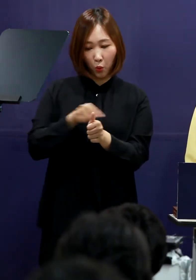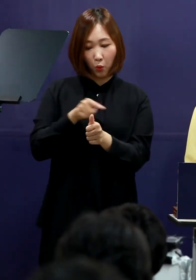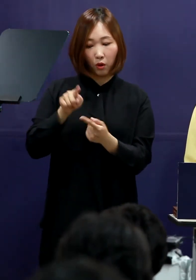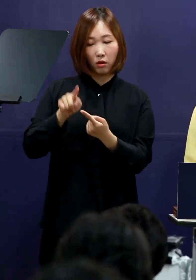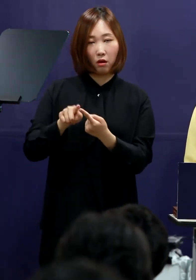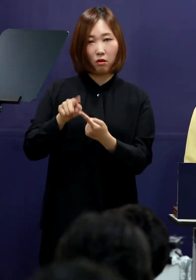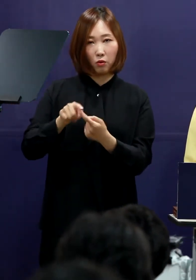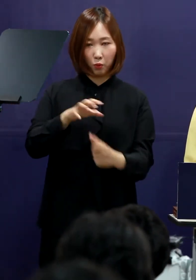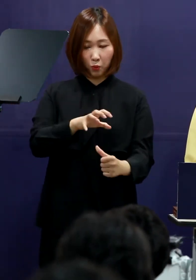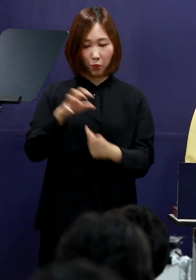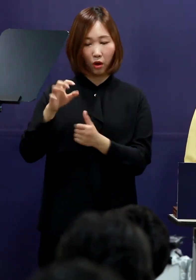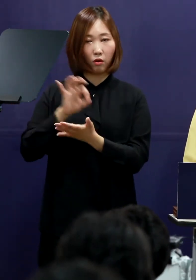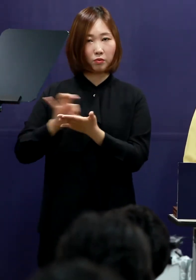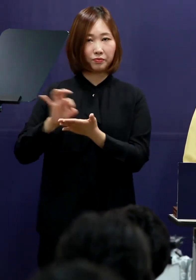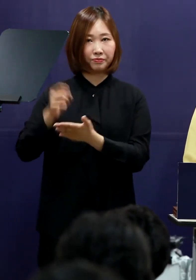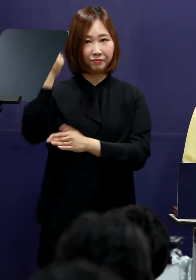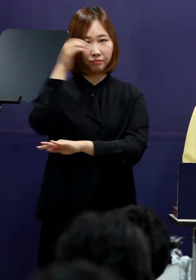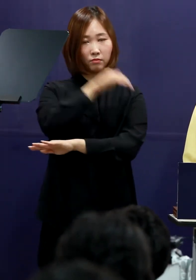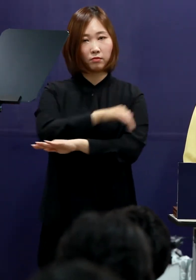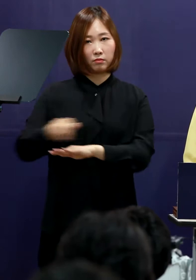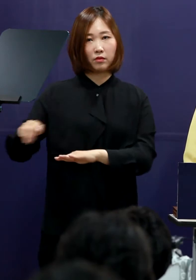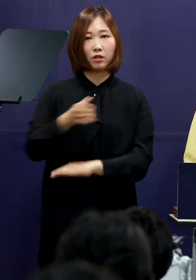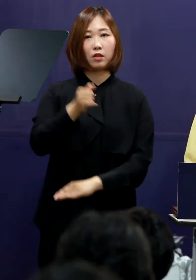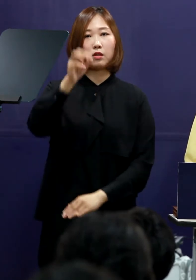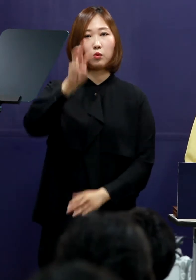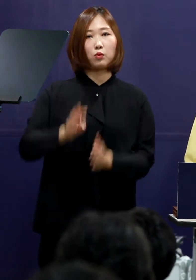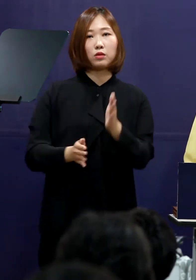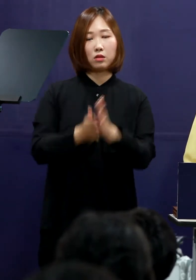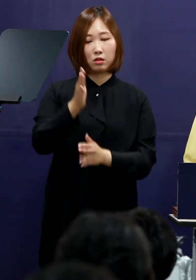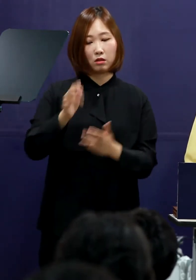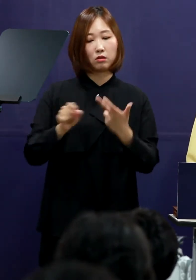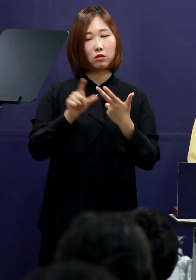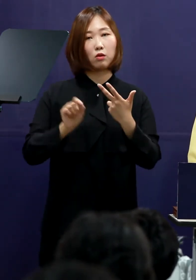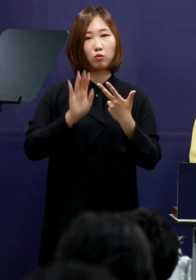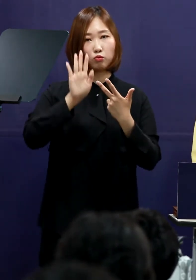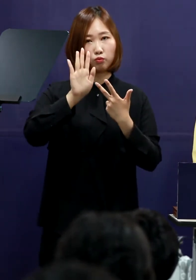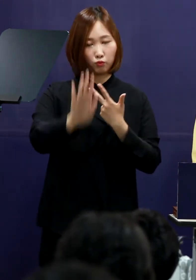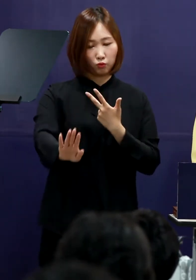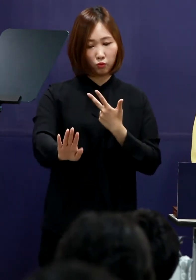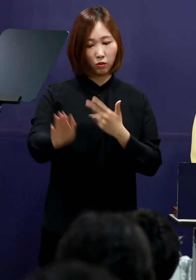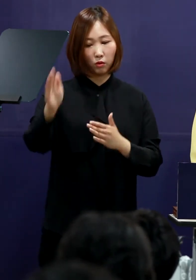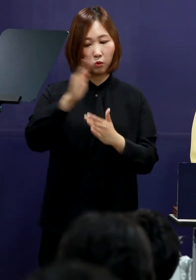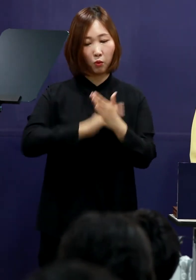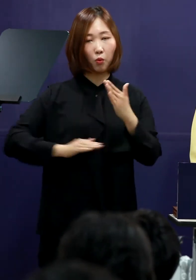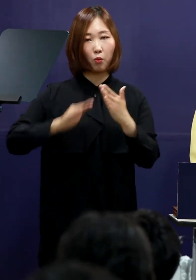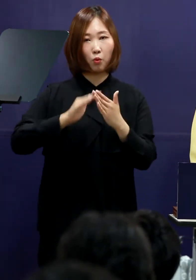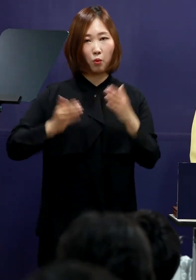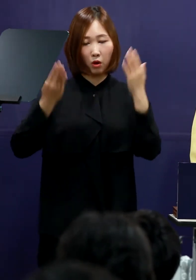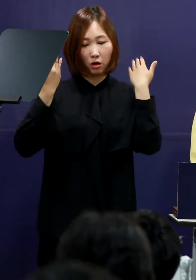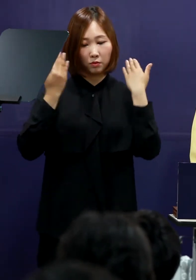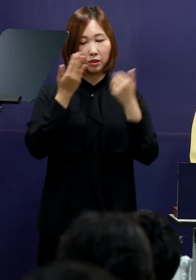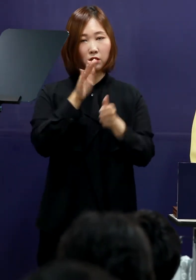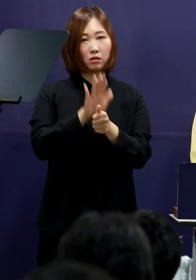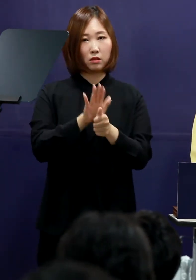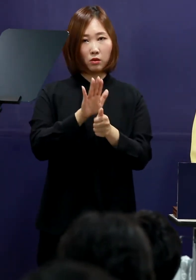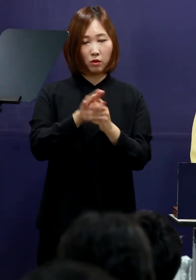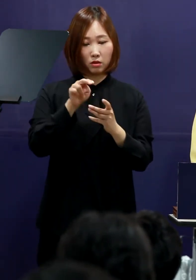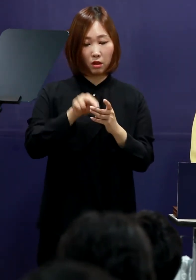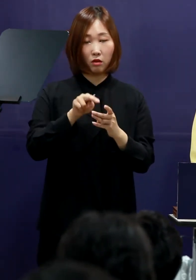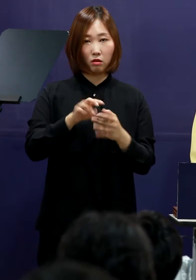계획입니다. 우리 시는 올 하반기부터 공공급식 지원센터를 통해서 유초,